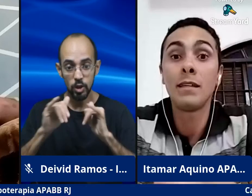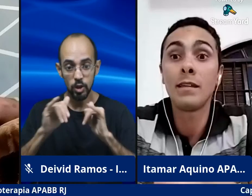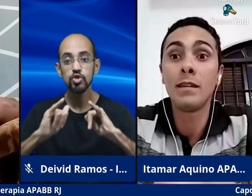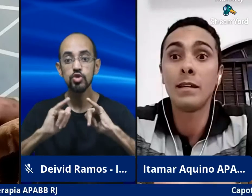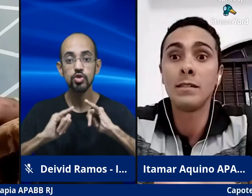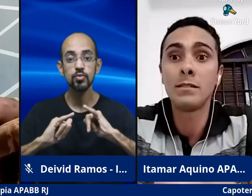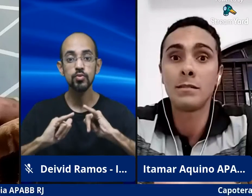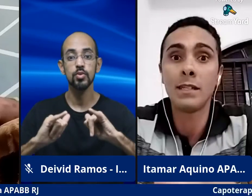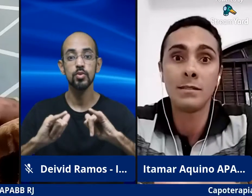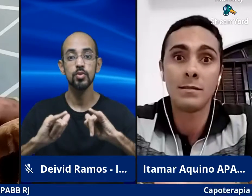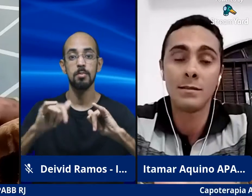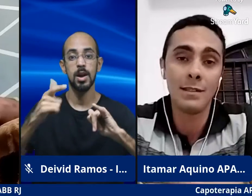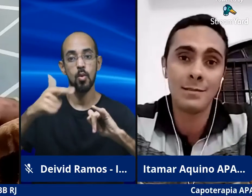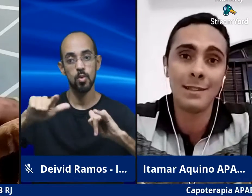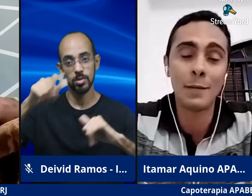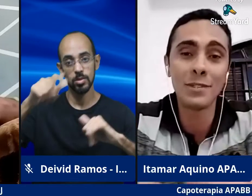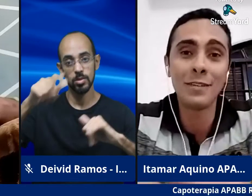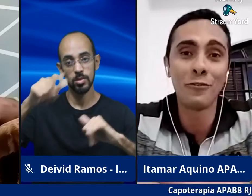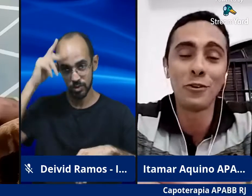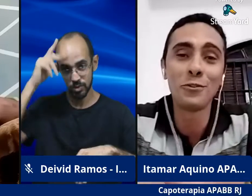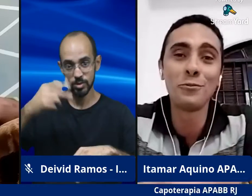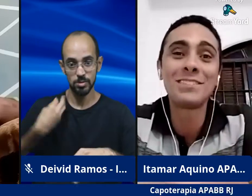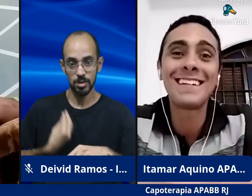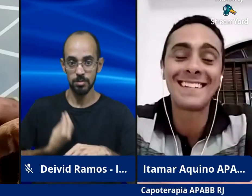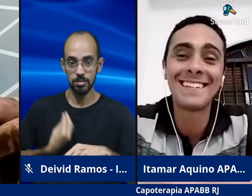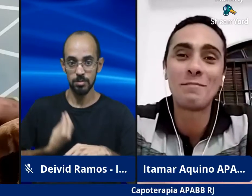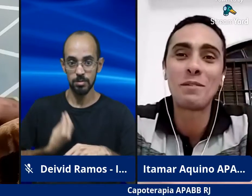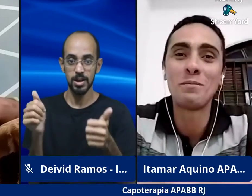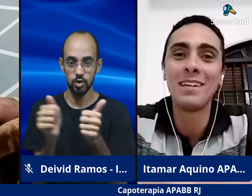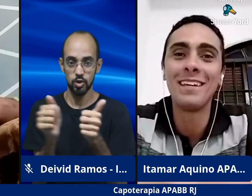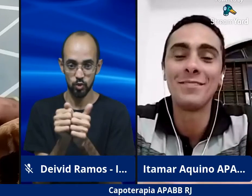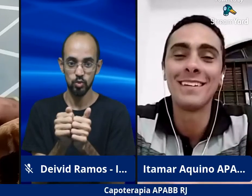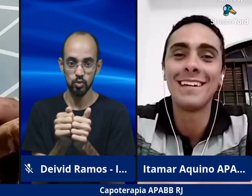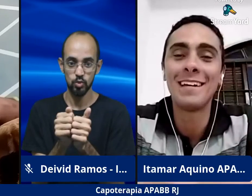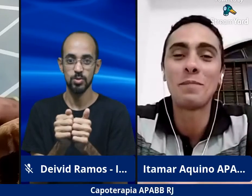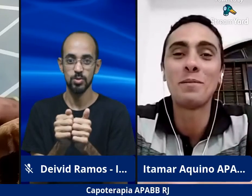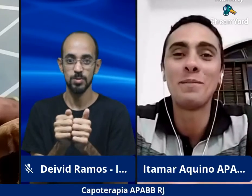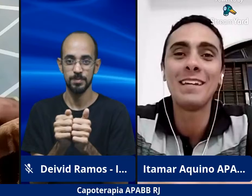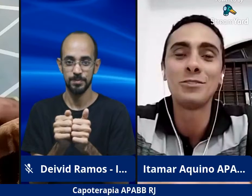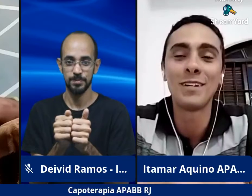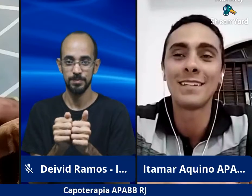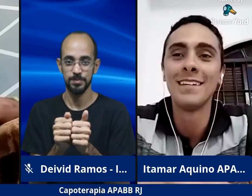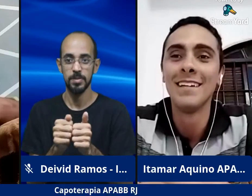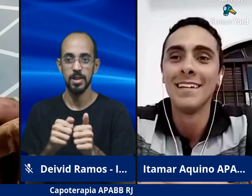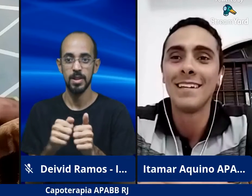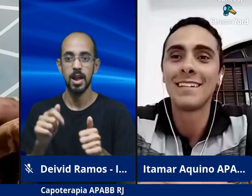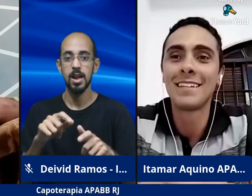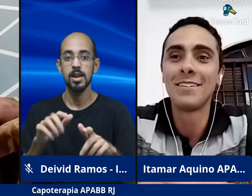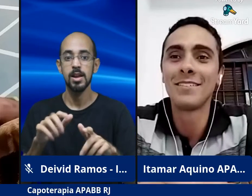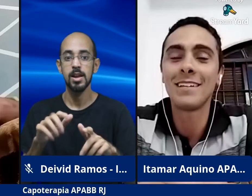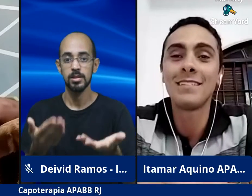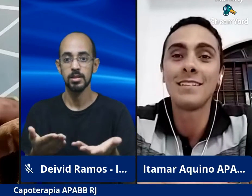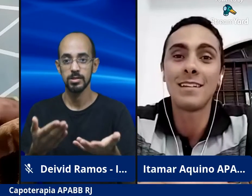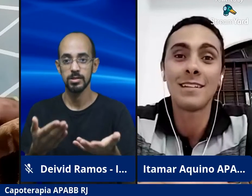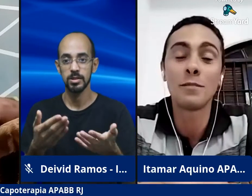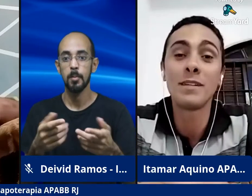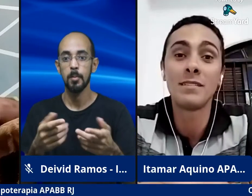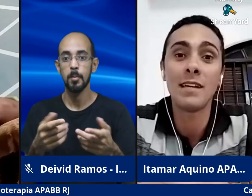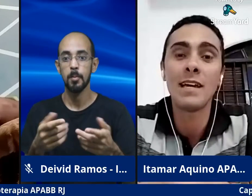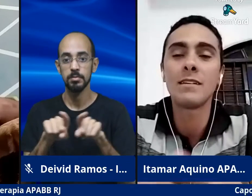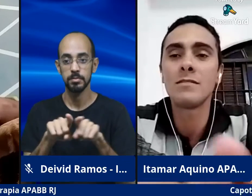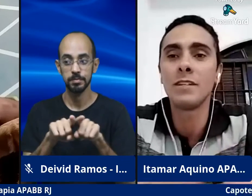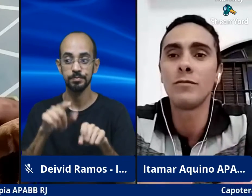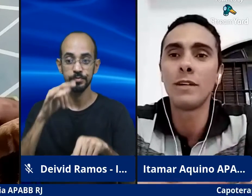E dizer que a gente acabou de sair do forno o Instagram da PABB Rio, né? É a PABB RJ. Então, quem se interessar